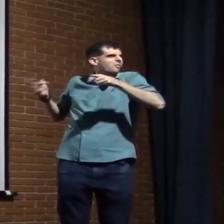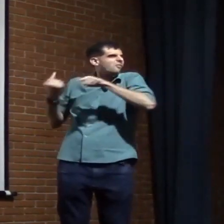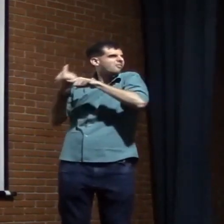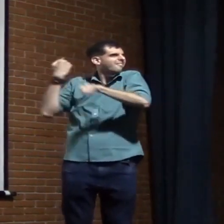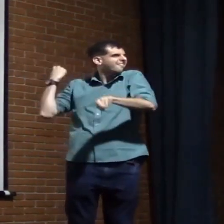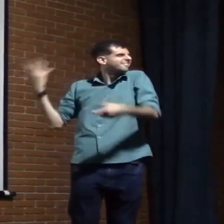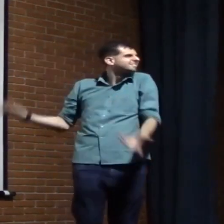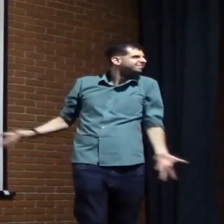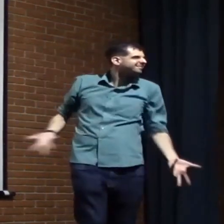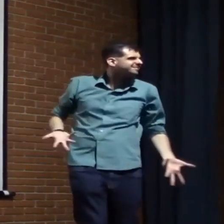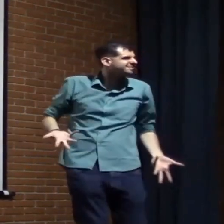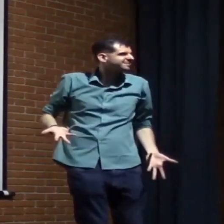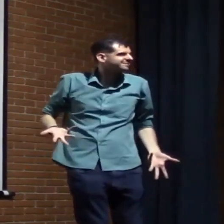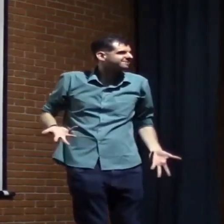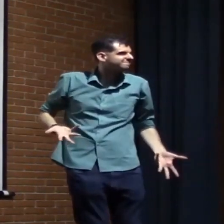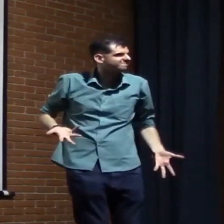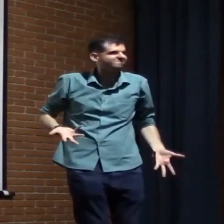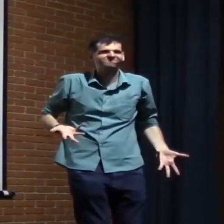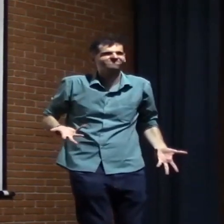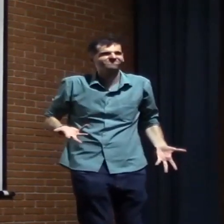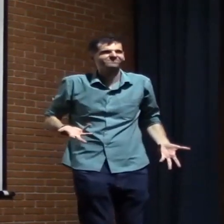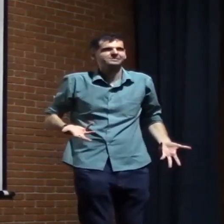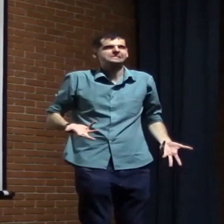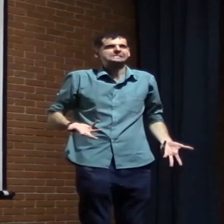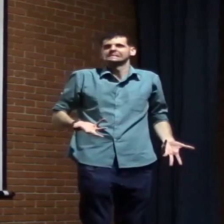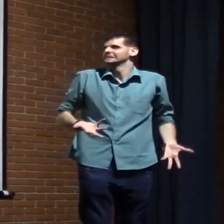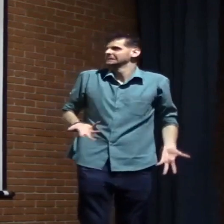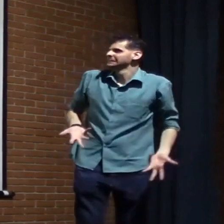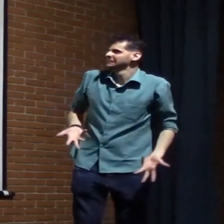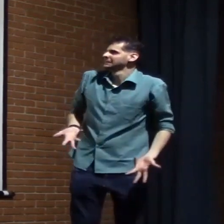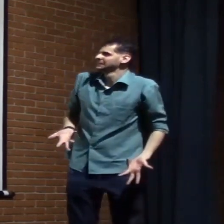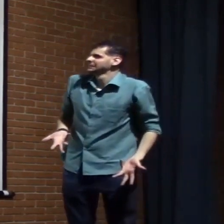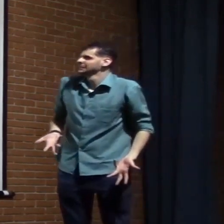situação, vivencia a mesma realidade. Pensa bem.